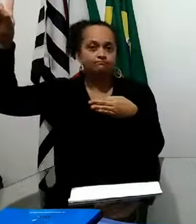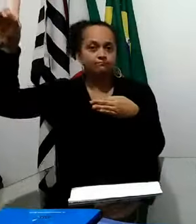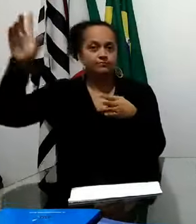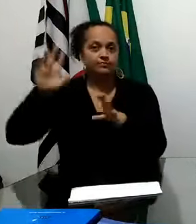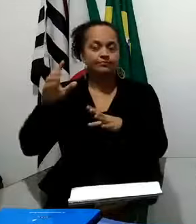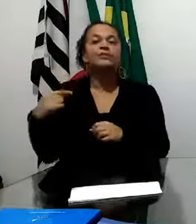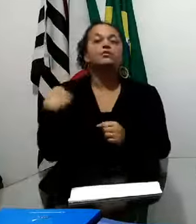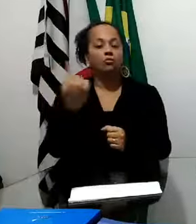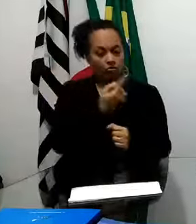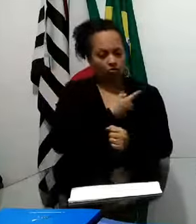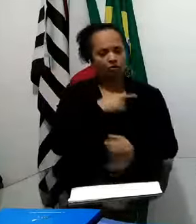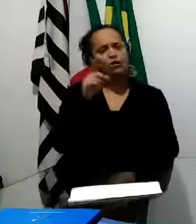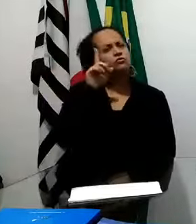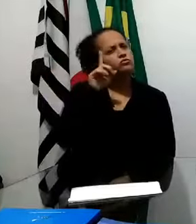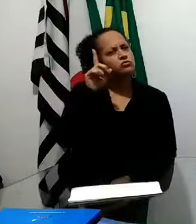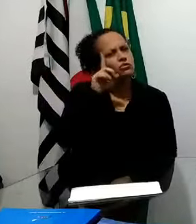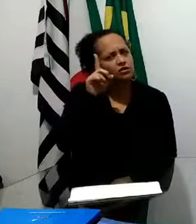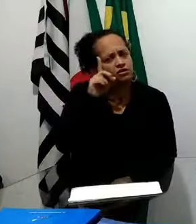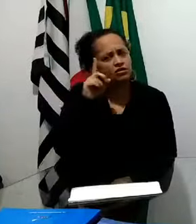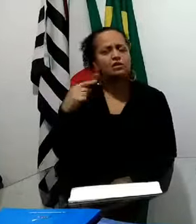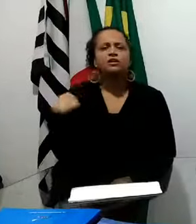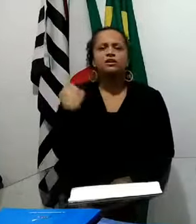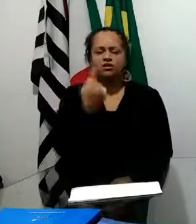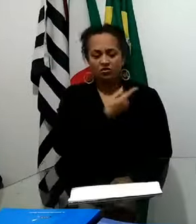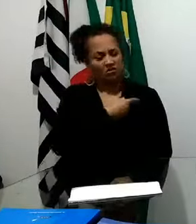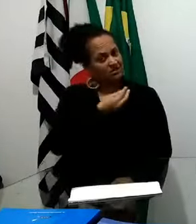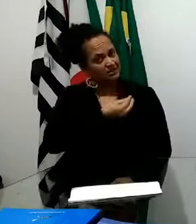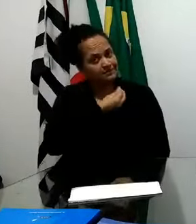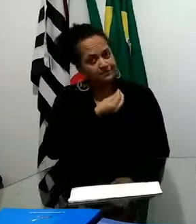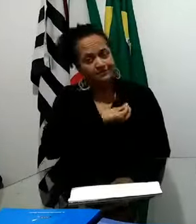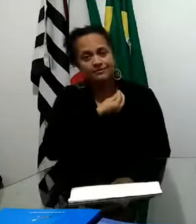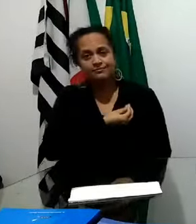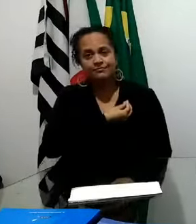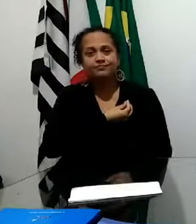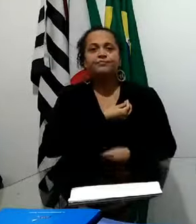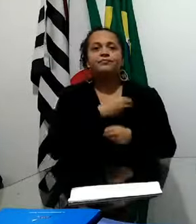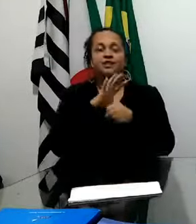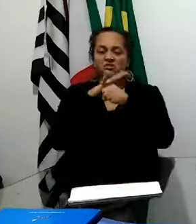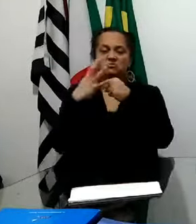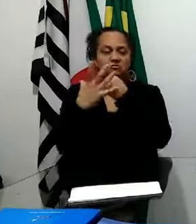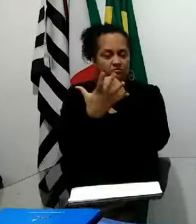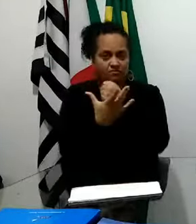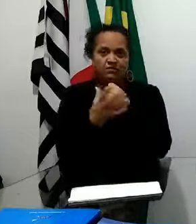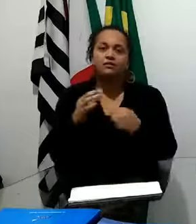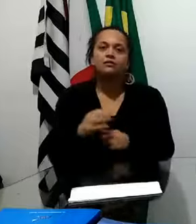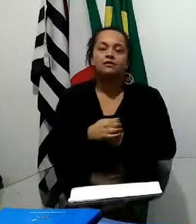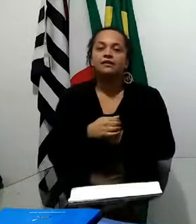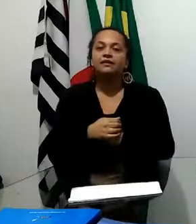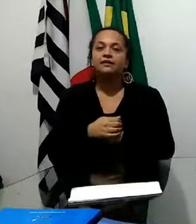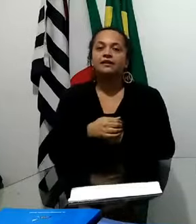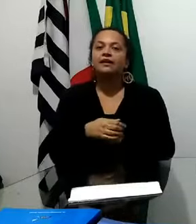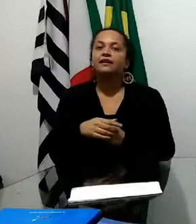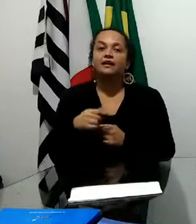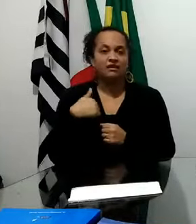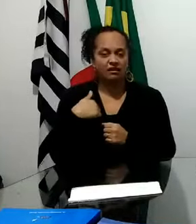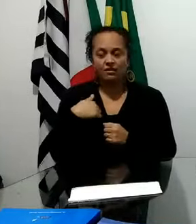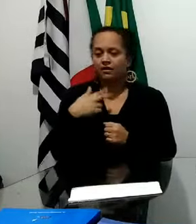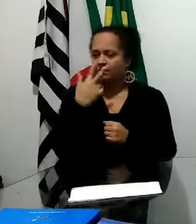no nosso dia a dia, no contexto que nós estamos. E aí eu acho interessante que Mordecai faz essa pergunta para Esther,